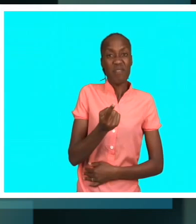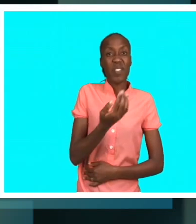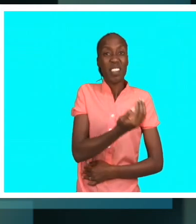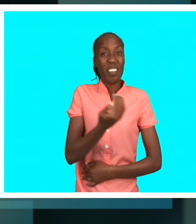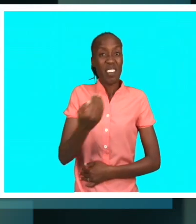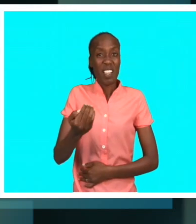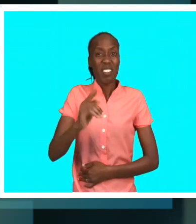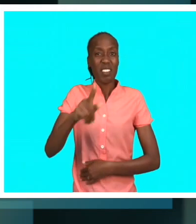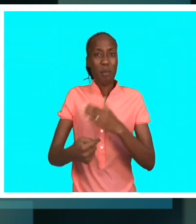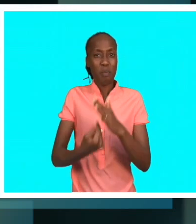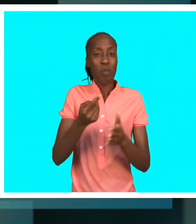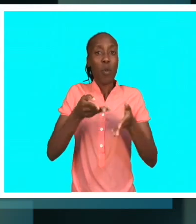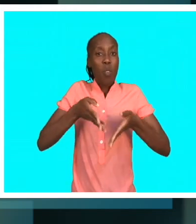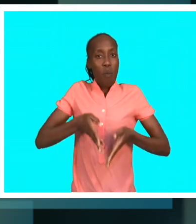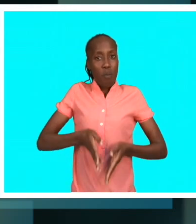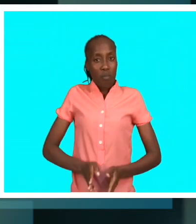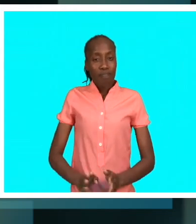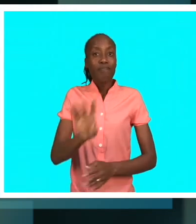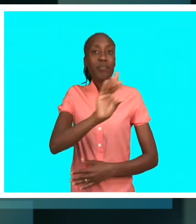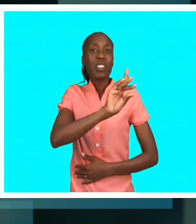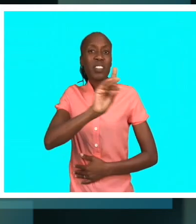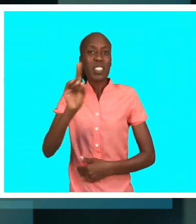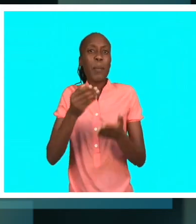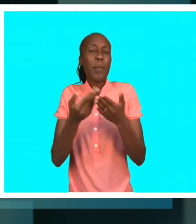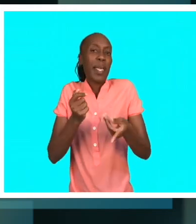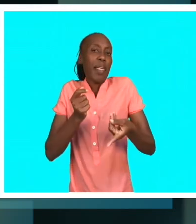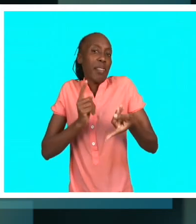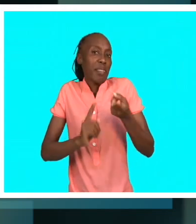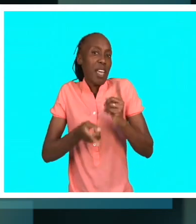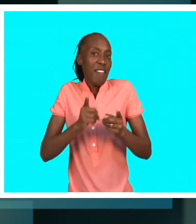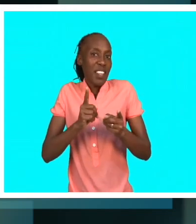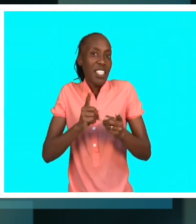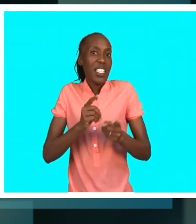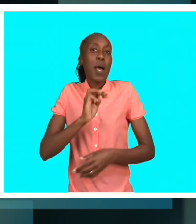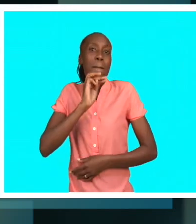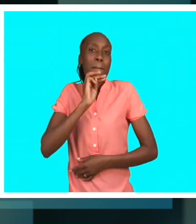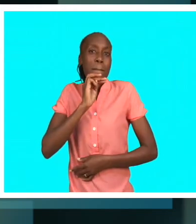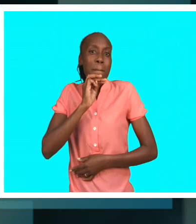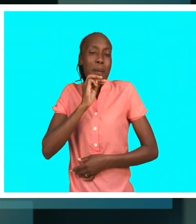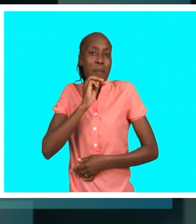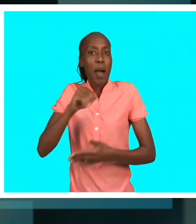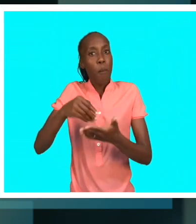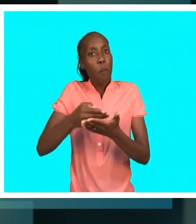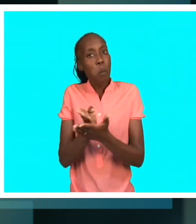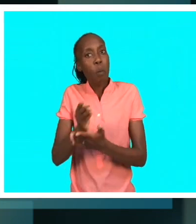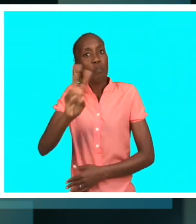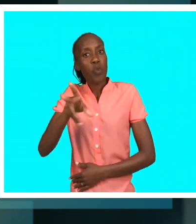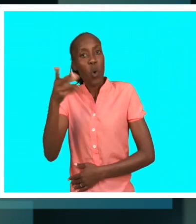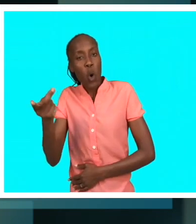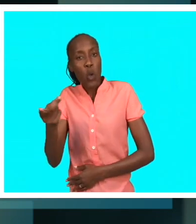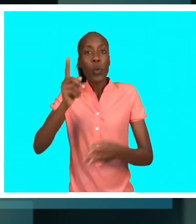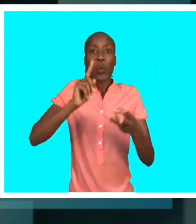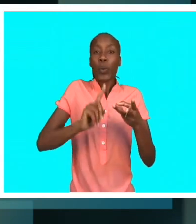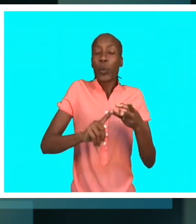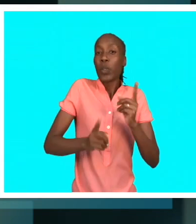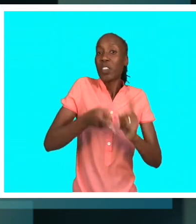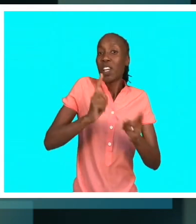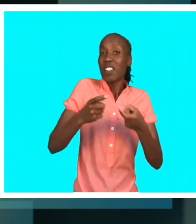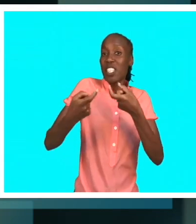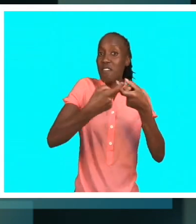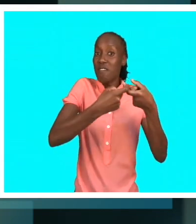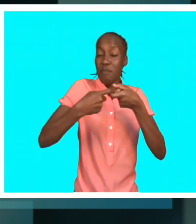criança nasceu com deficiência porque, sei lá, por causa de uma traição ou porque na família de um